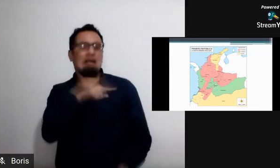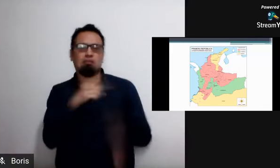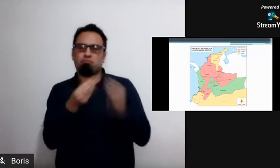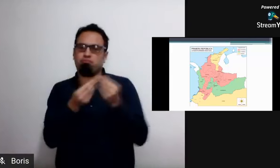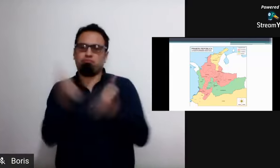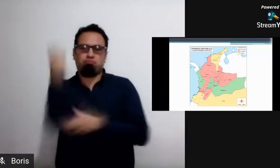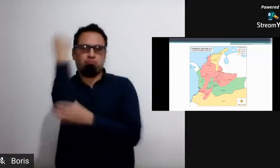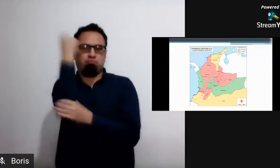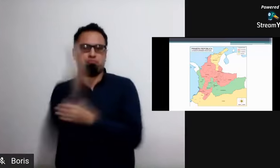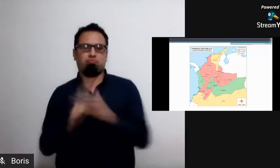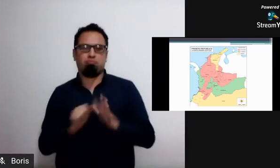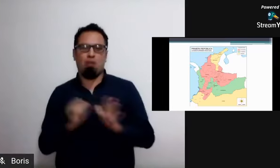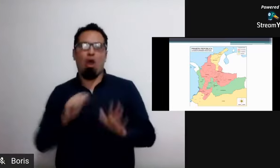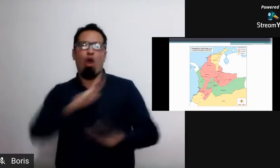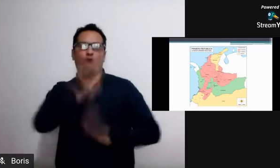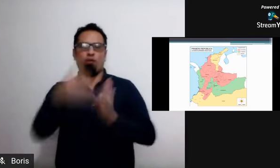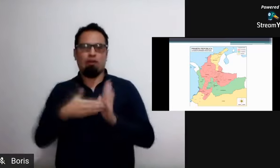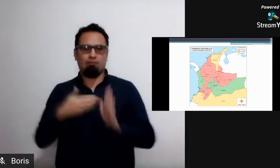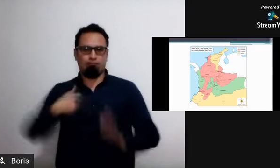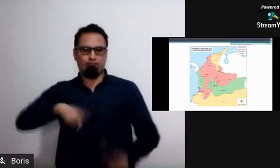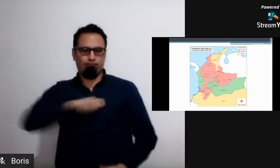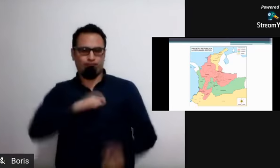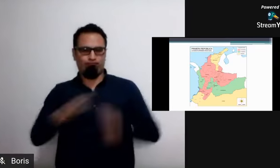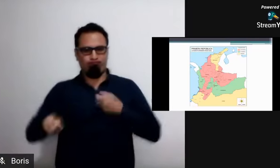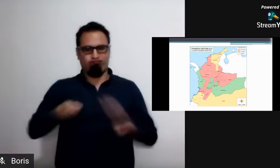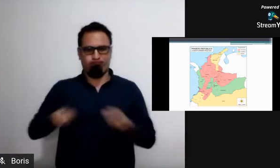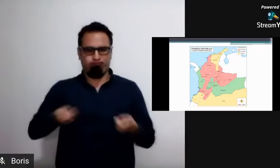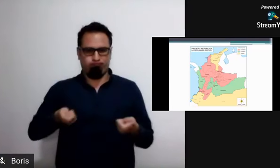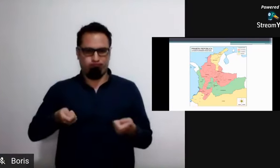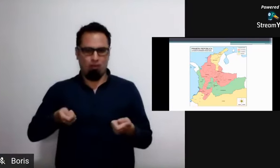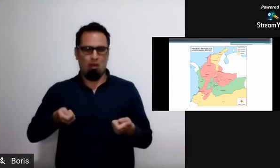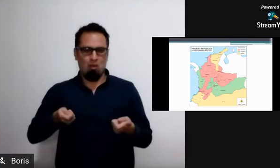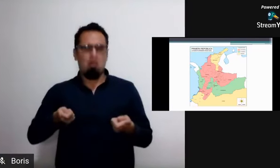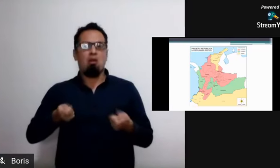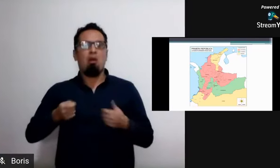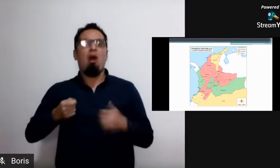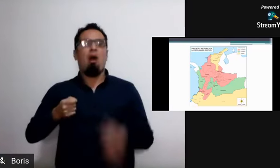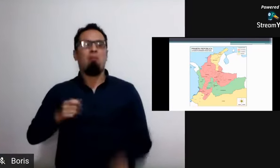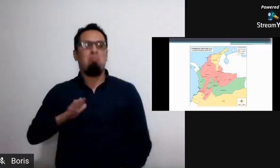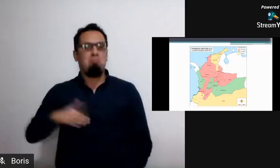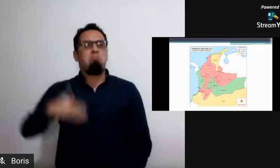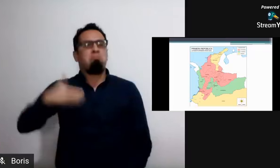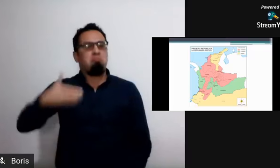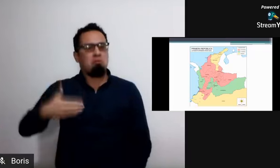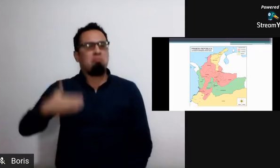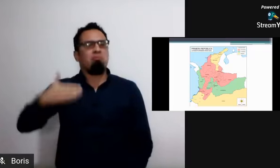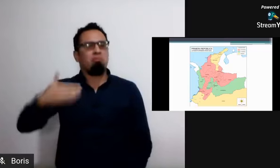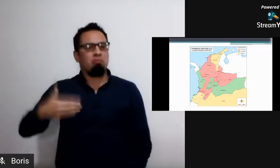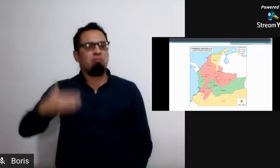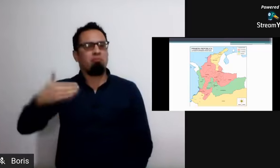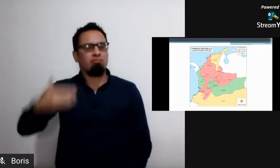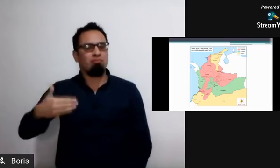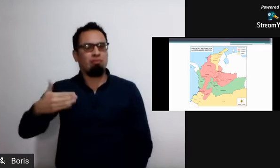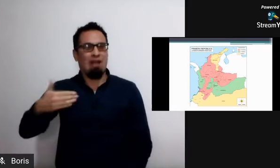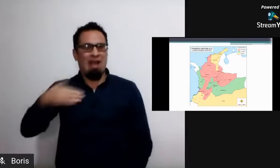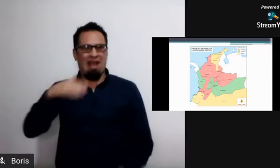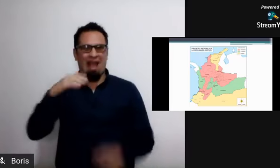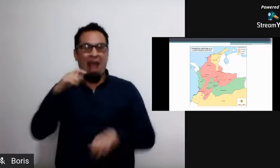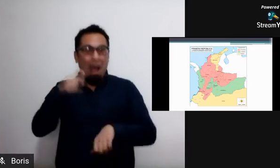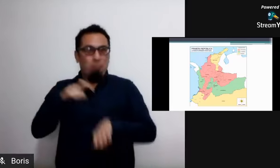a enfrentarse contra el ejército de la corona española. Ya más adelante desaparece entonces lo que nosotros hasta ese